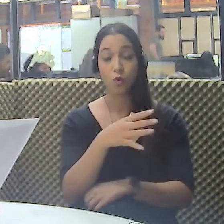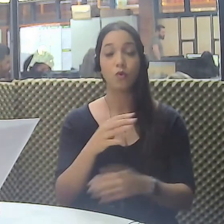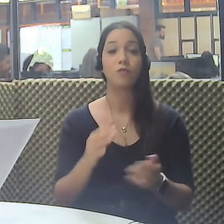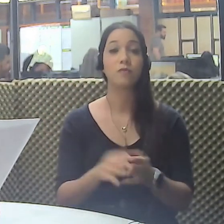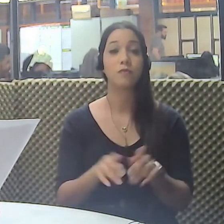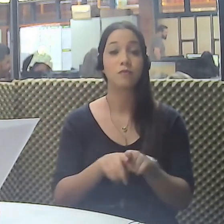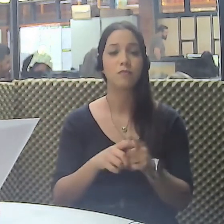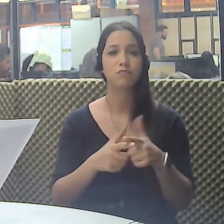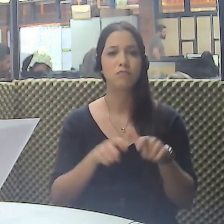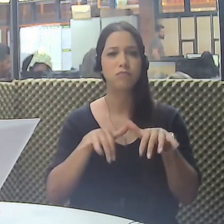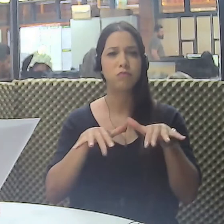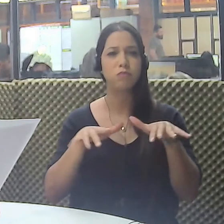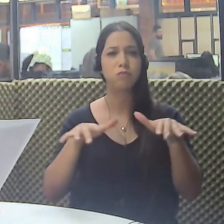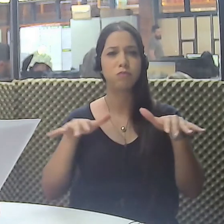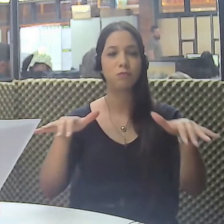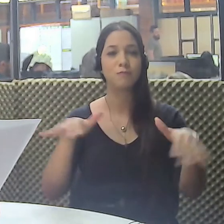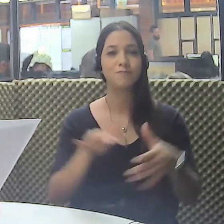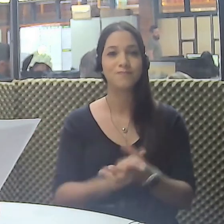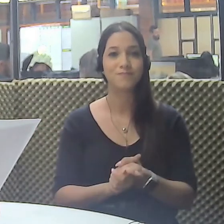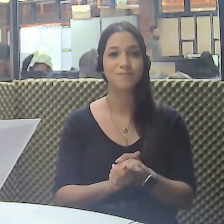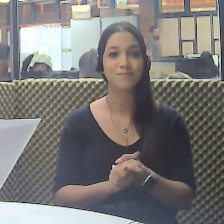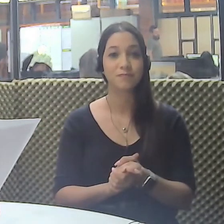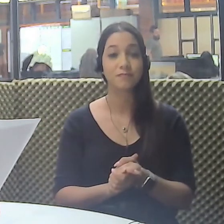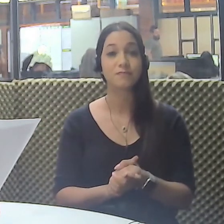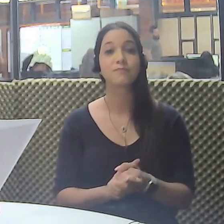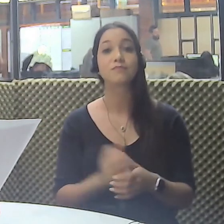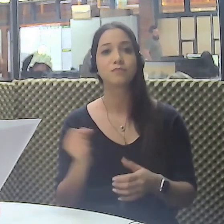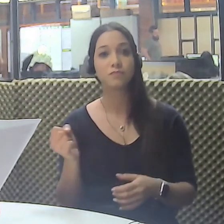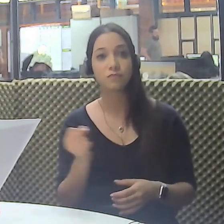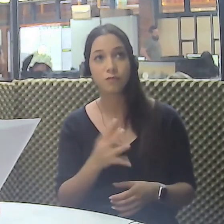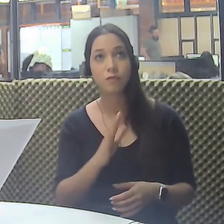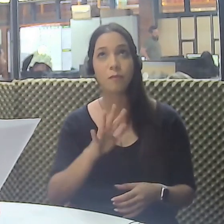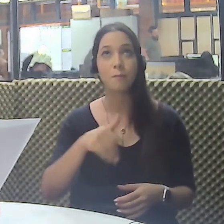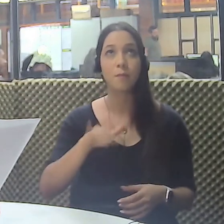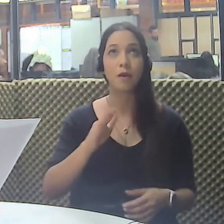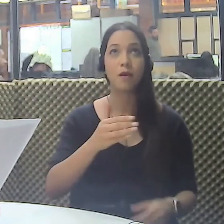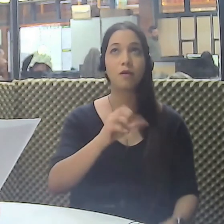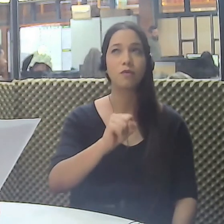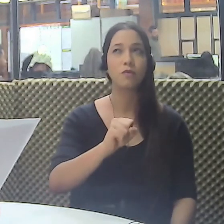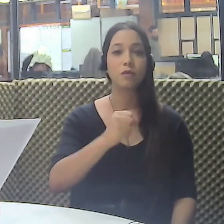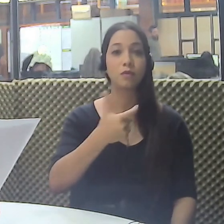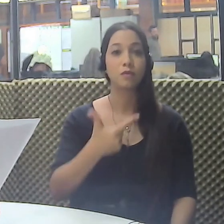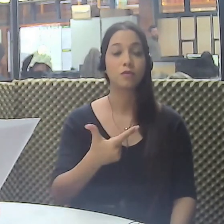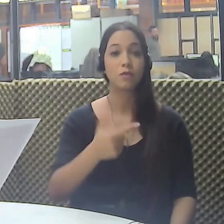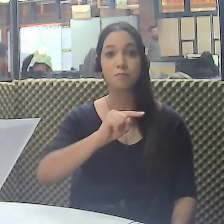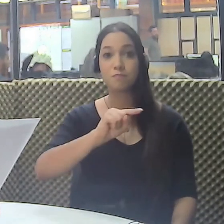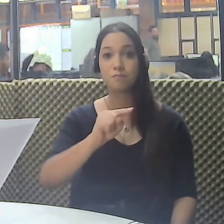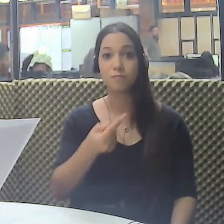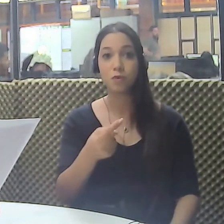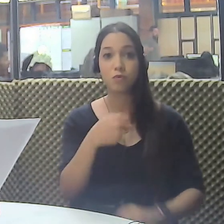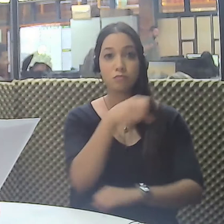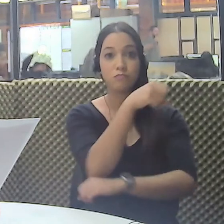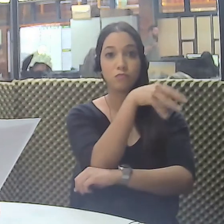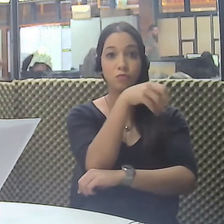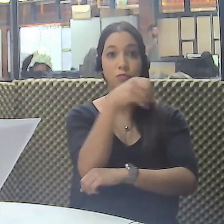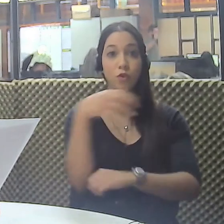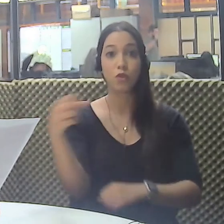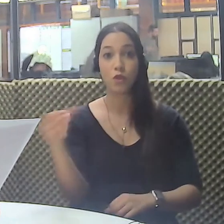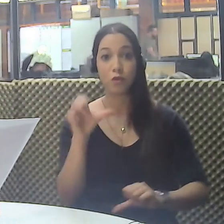rede de iluminação pública. Vamos de atualização. Já são mais de 82 mil pontos de